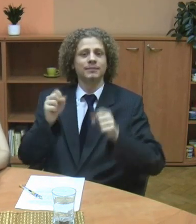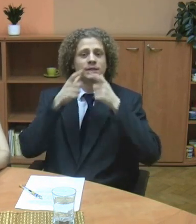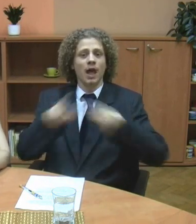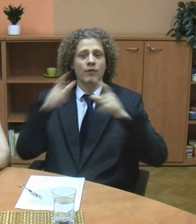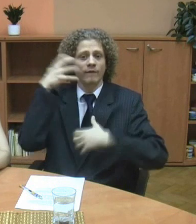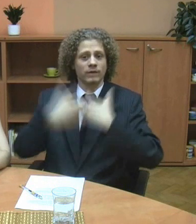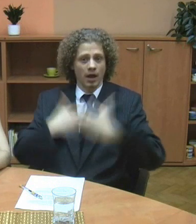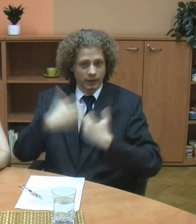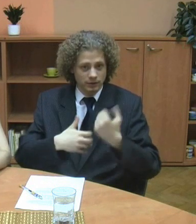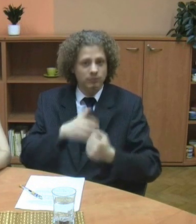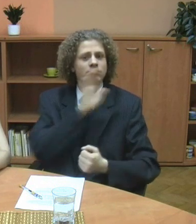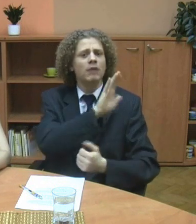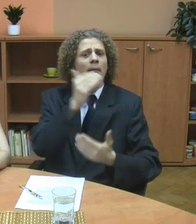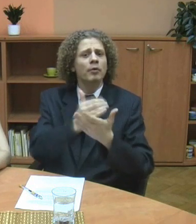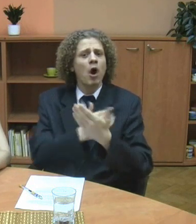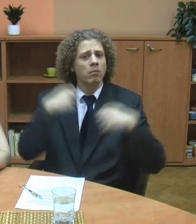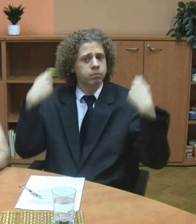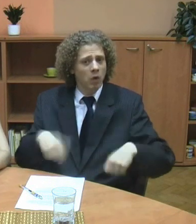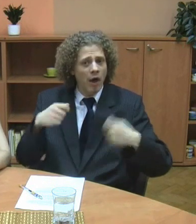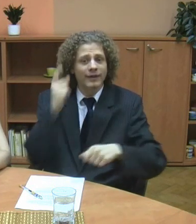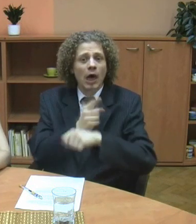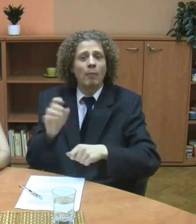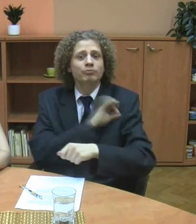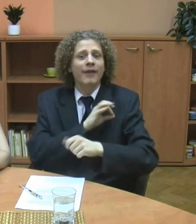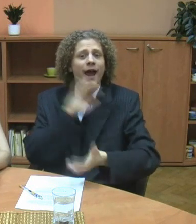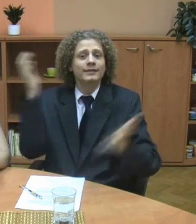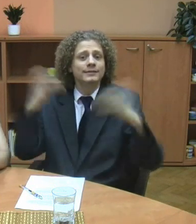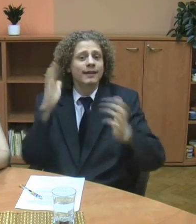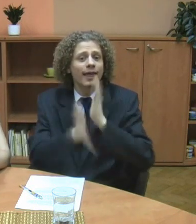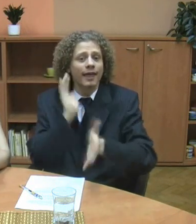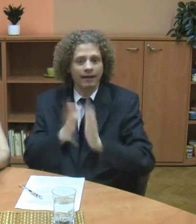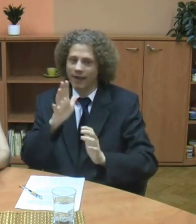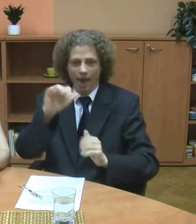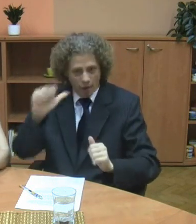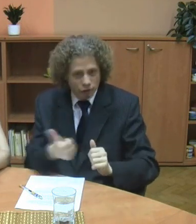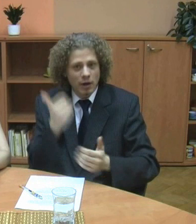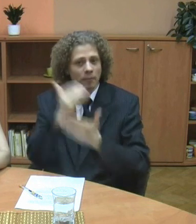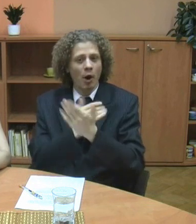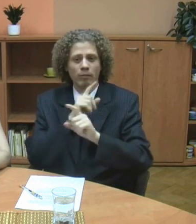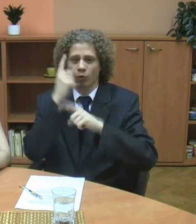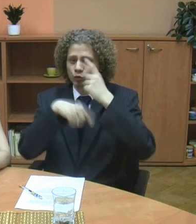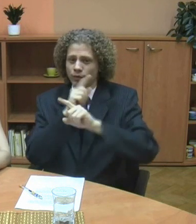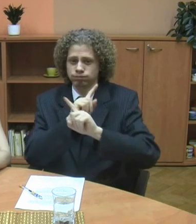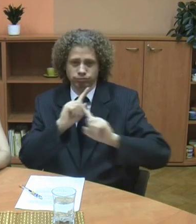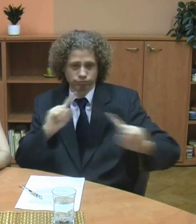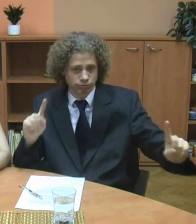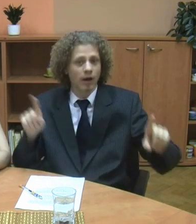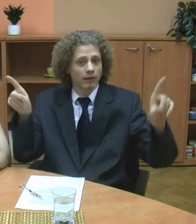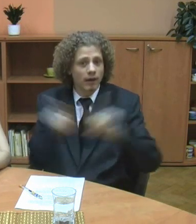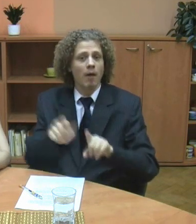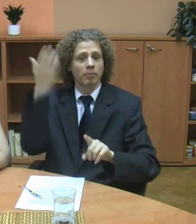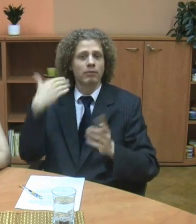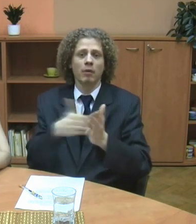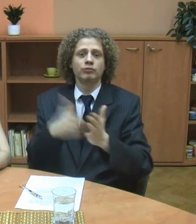V Radicích. Součástí bohatého programu byla nejen přátelská setkání neslyšící, ale i pestrý kulturní